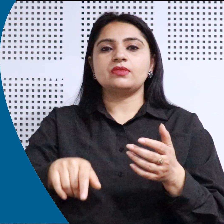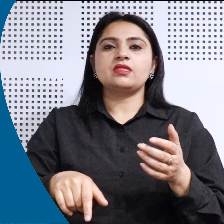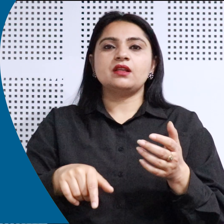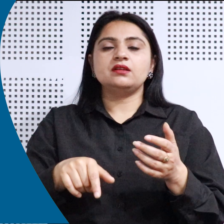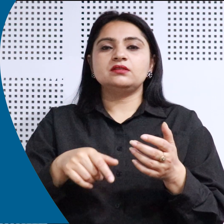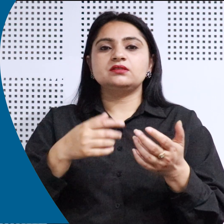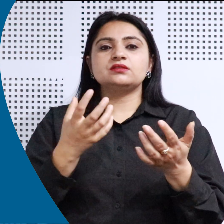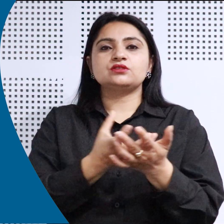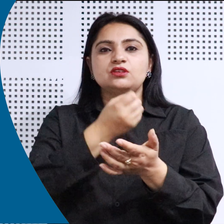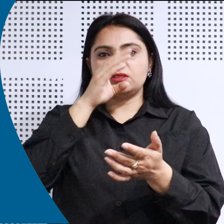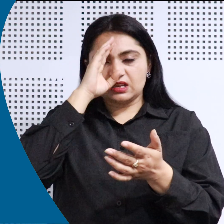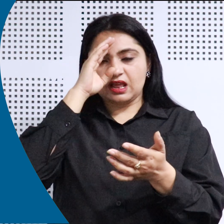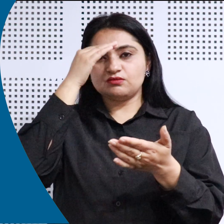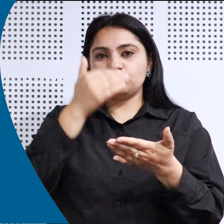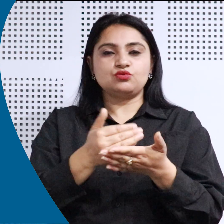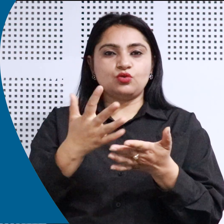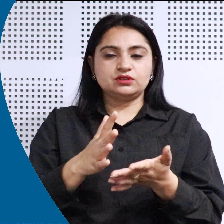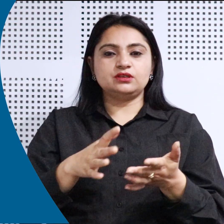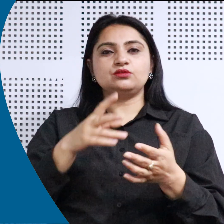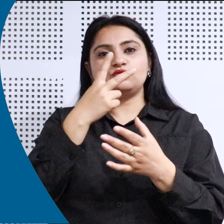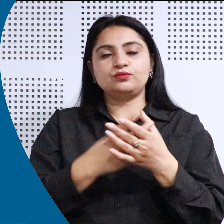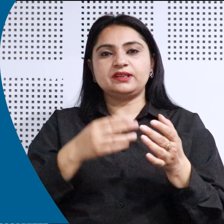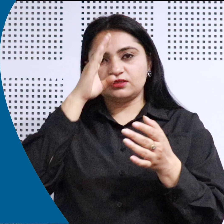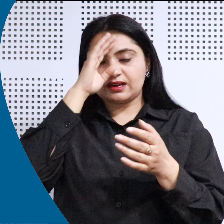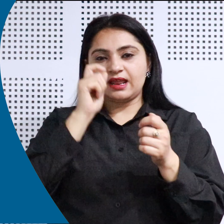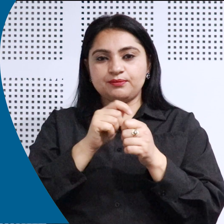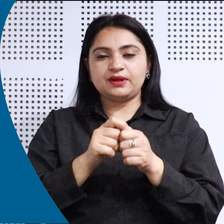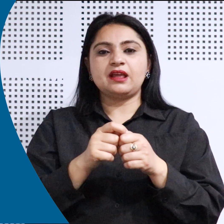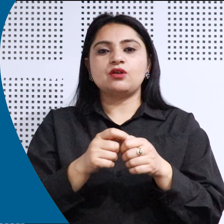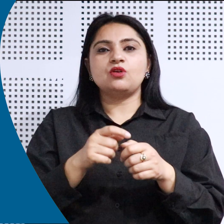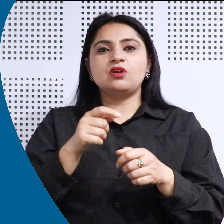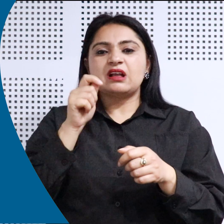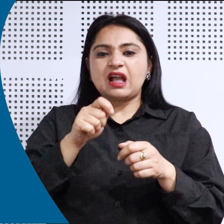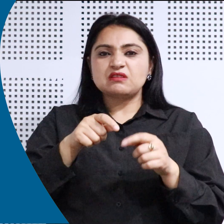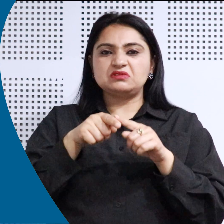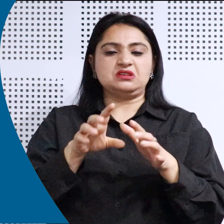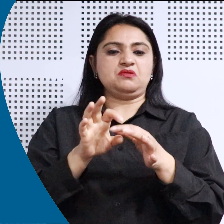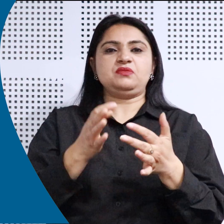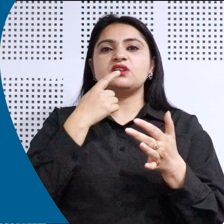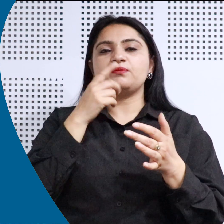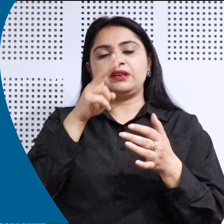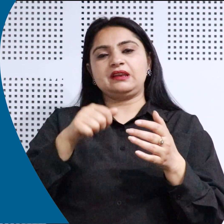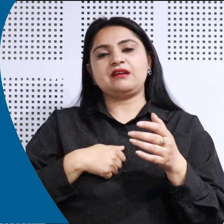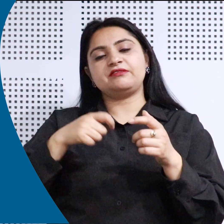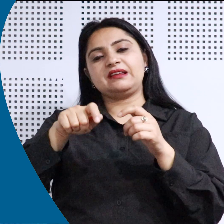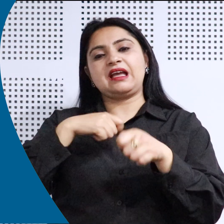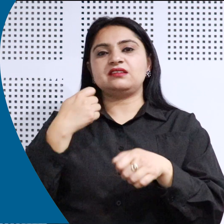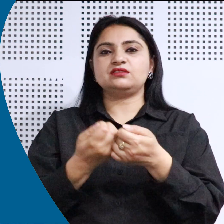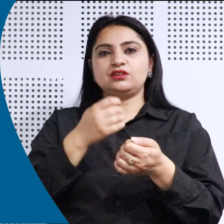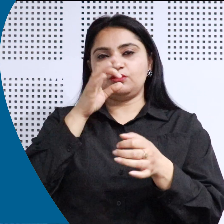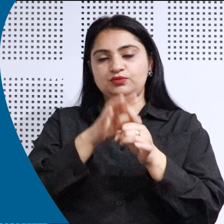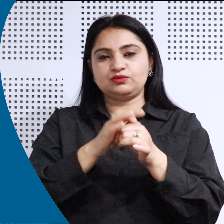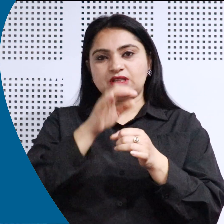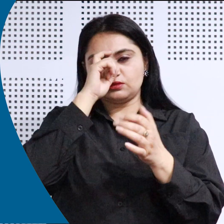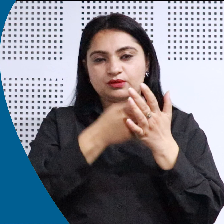संघ सरकारले अवरोध पुर्याउँदैनन्, तर दुवै सरकारले बनाएका कानूनसँग बाजिन गएमा स्वतः खारेज हुने व्यवस्था संविधानमा